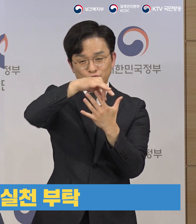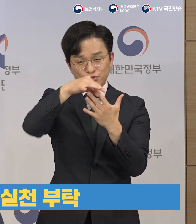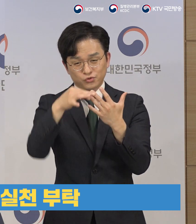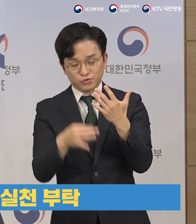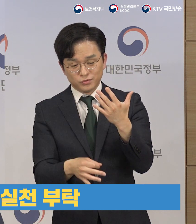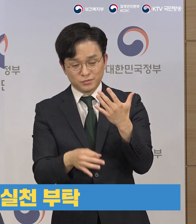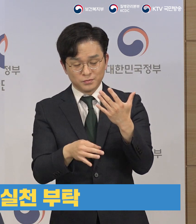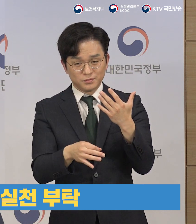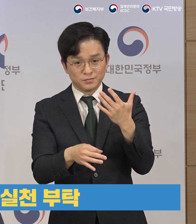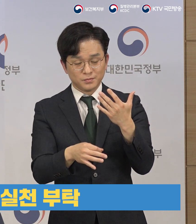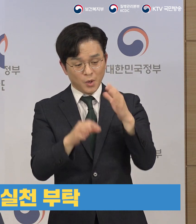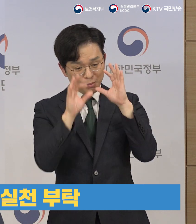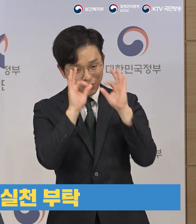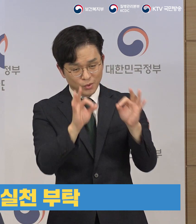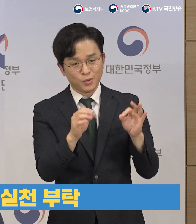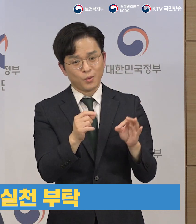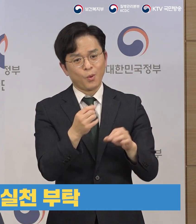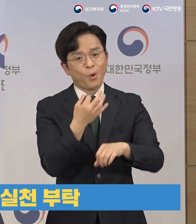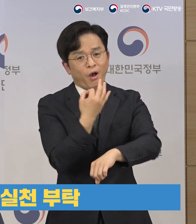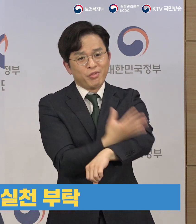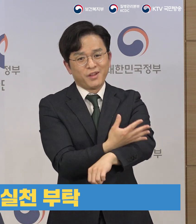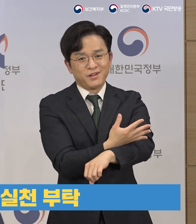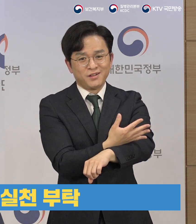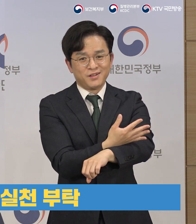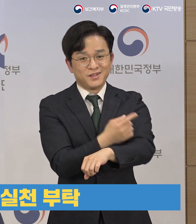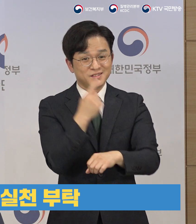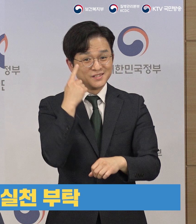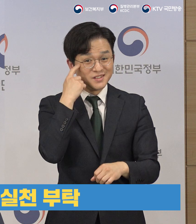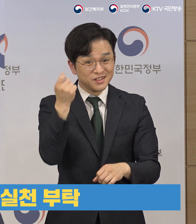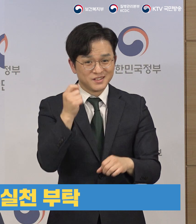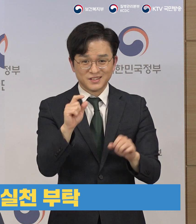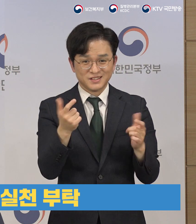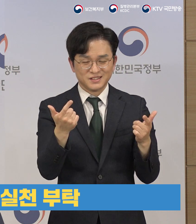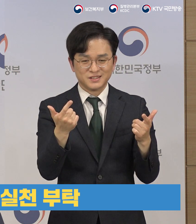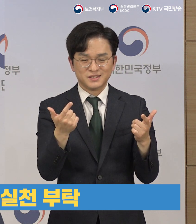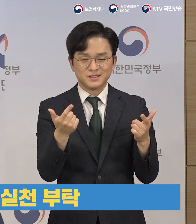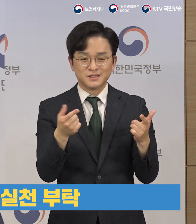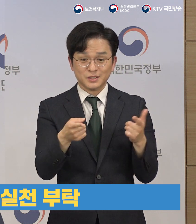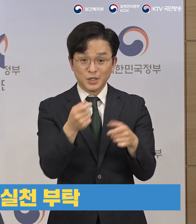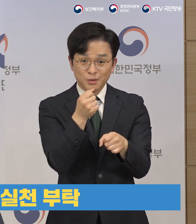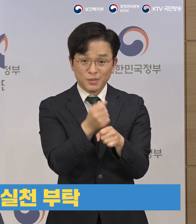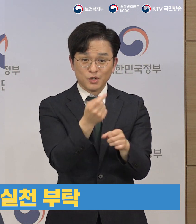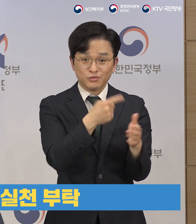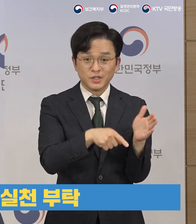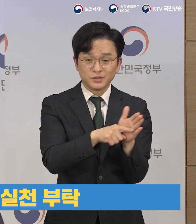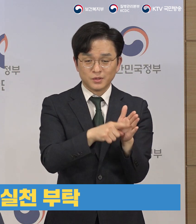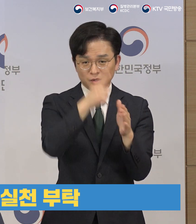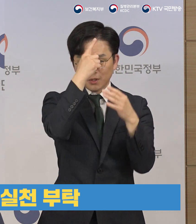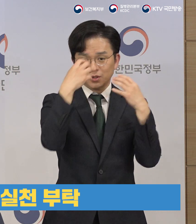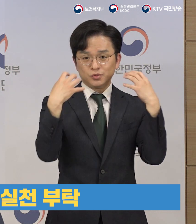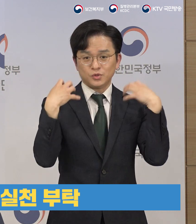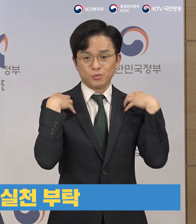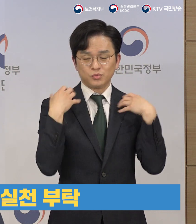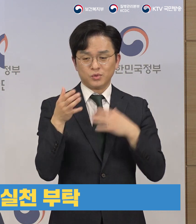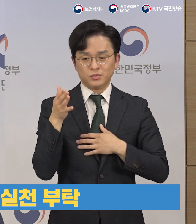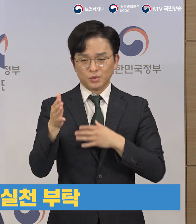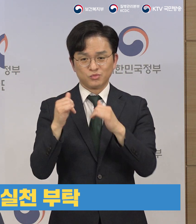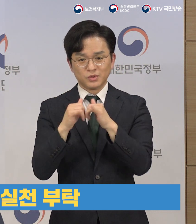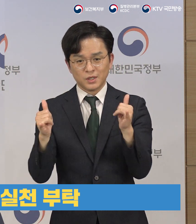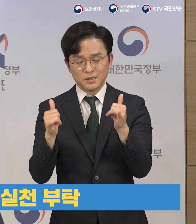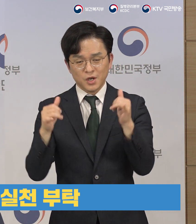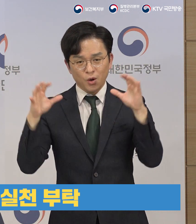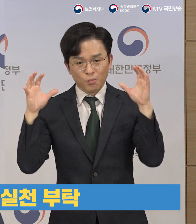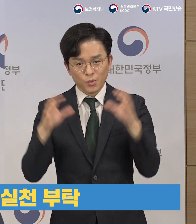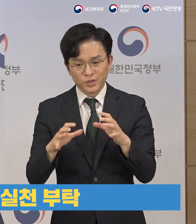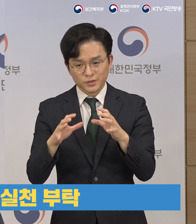들어 넌 매우 간단해 보이지만 방역당국이 차례에 걸친 점과 회의를 통해 콧날 9 예방에